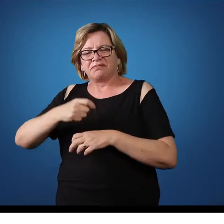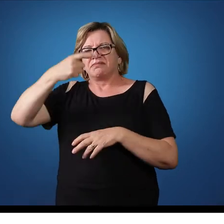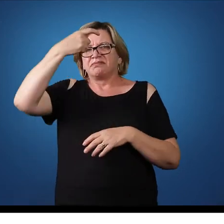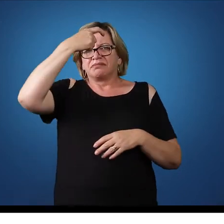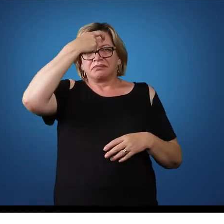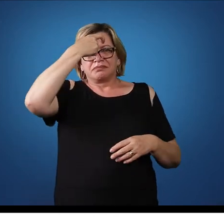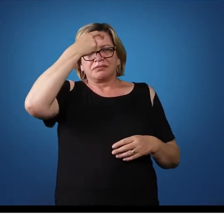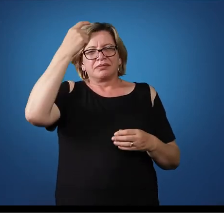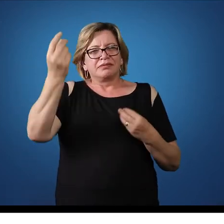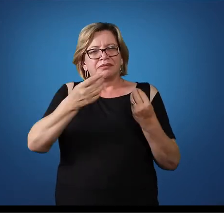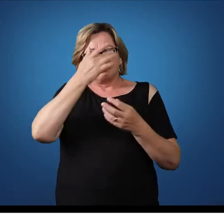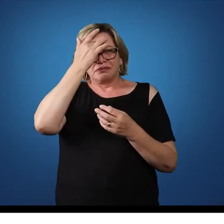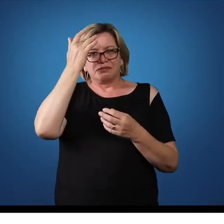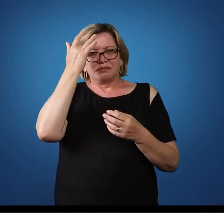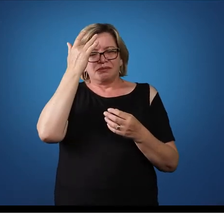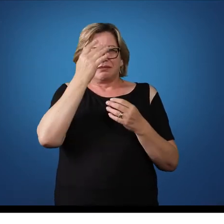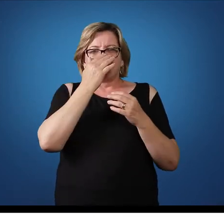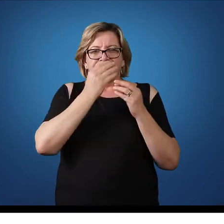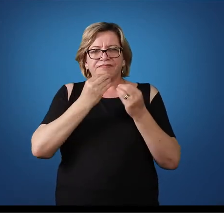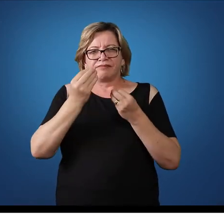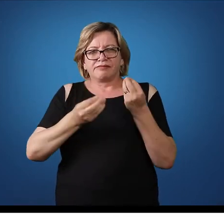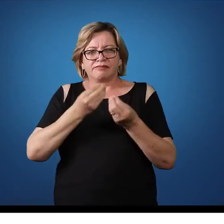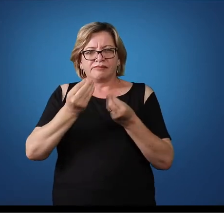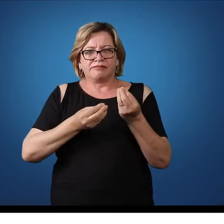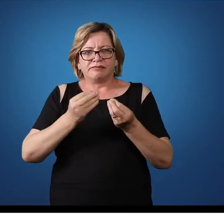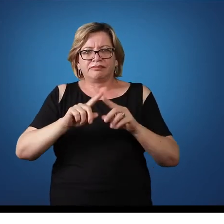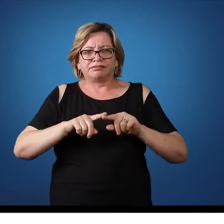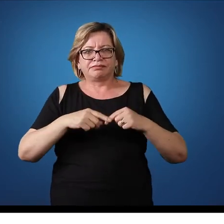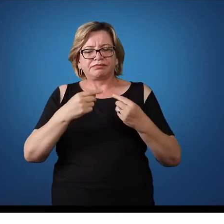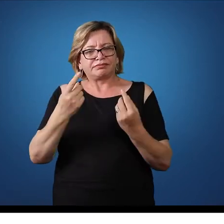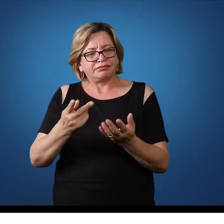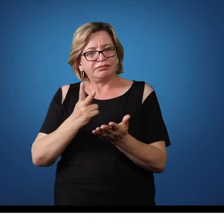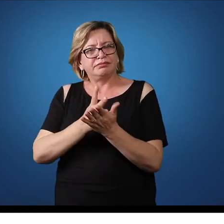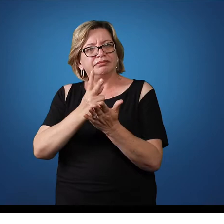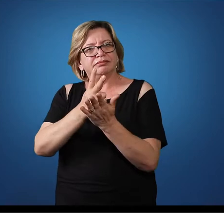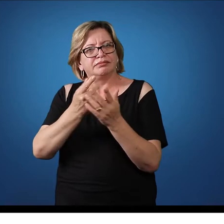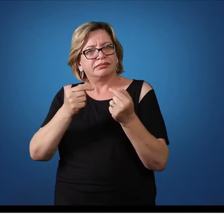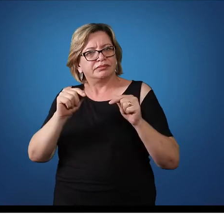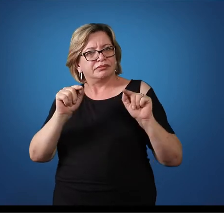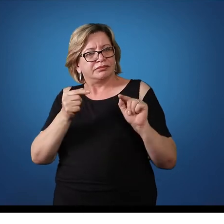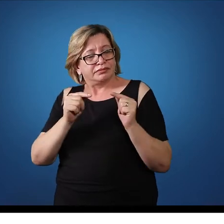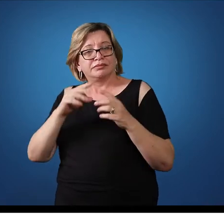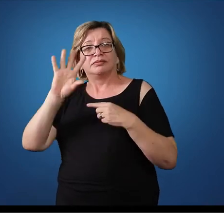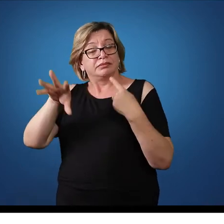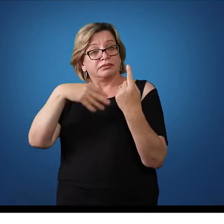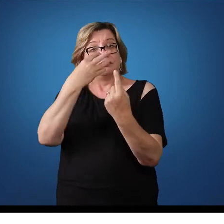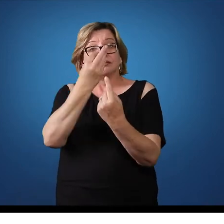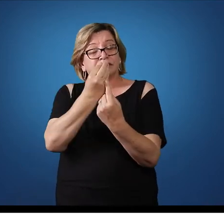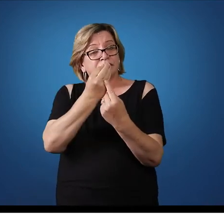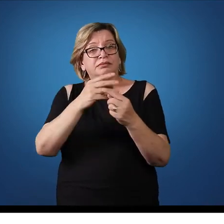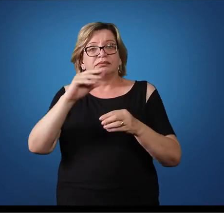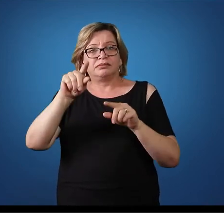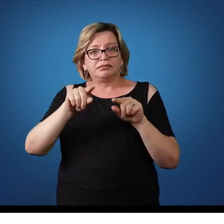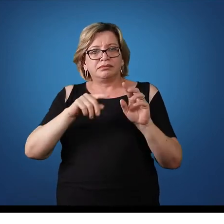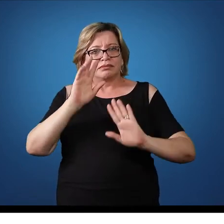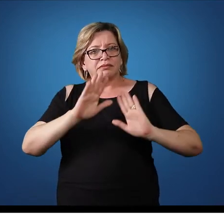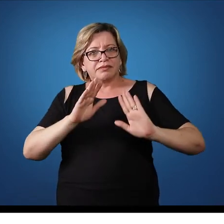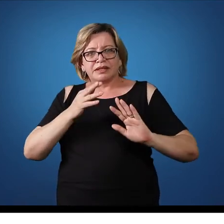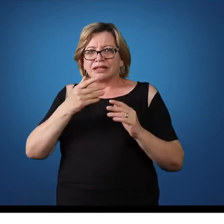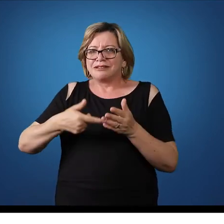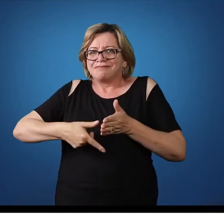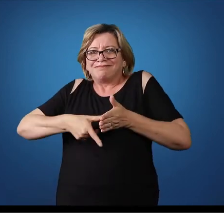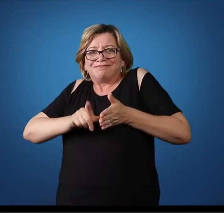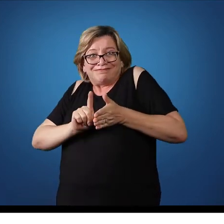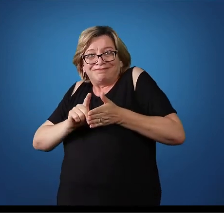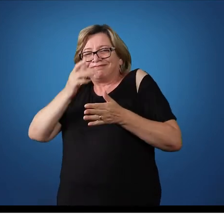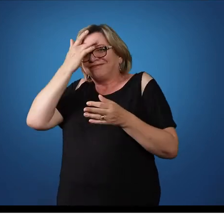moral dessas pessoas. E, no entanto, elas permaneceram e permanecem até hoje como grandes obras de arte, apesar dessa